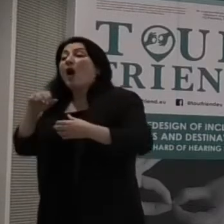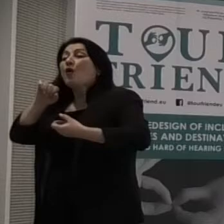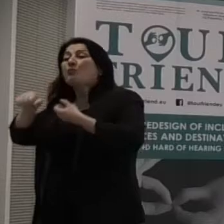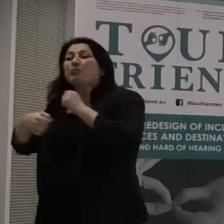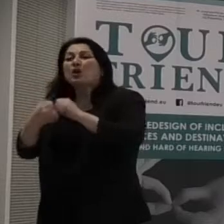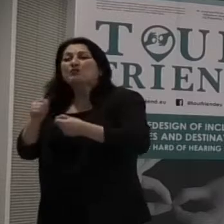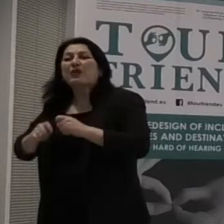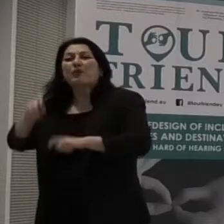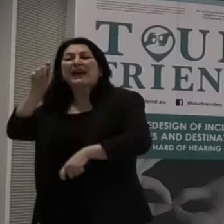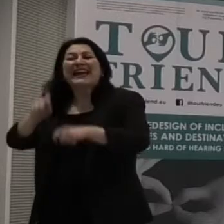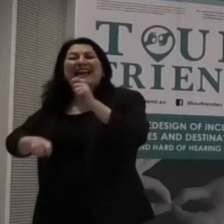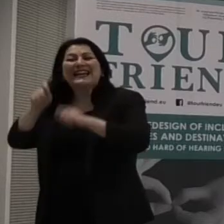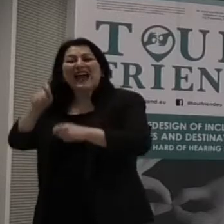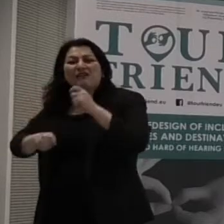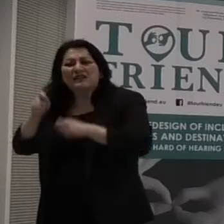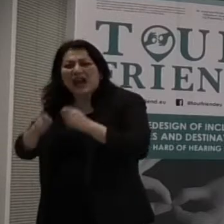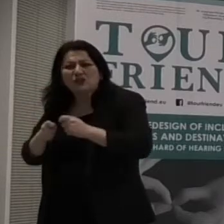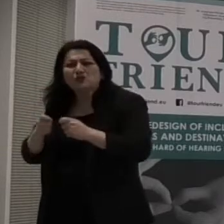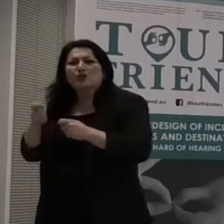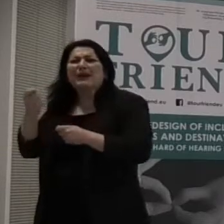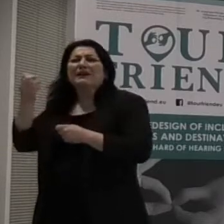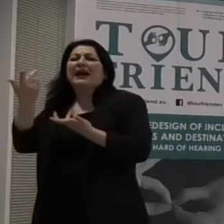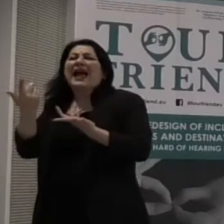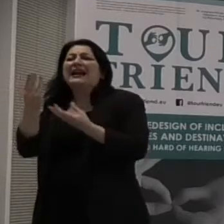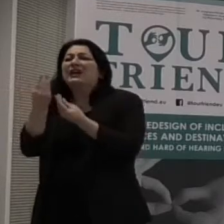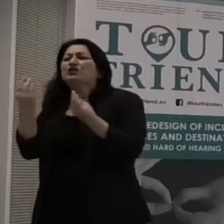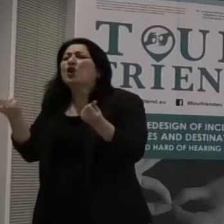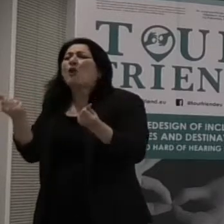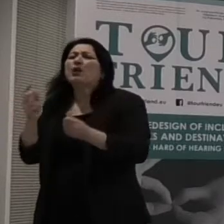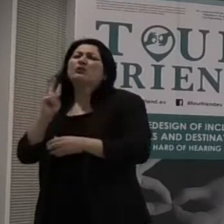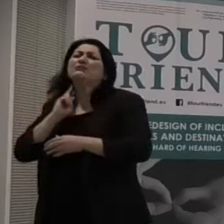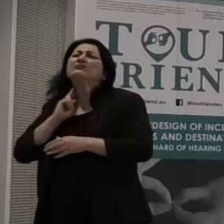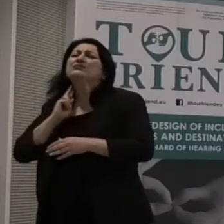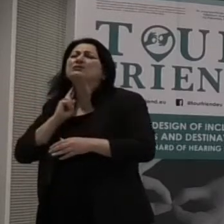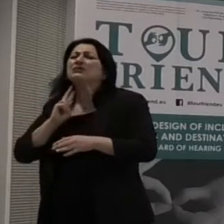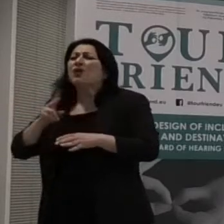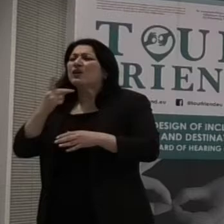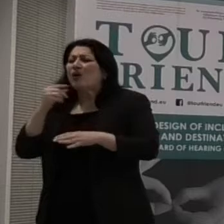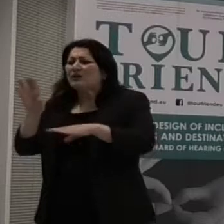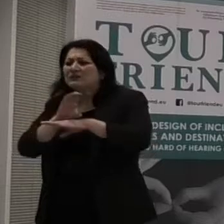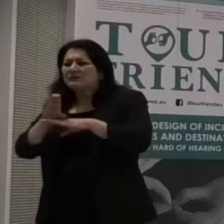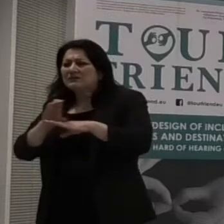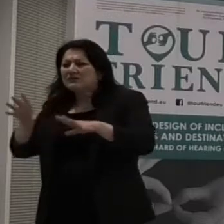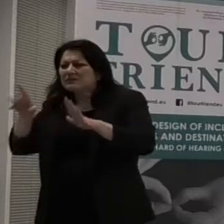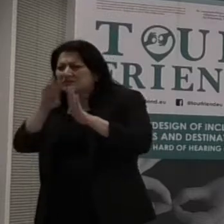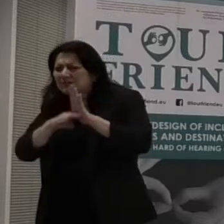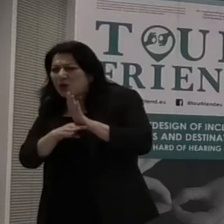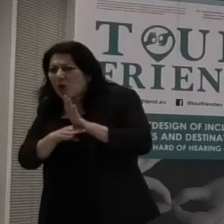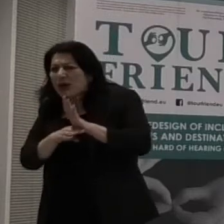ένας αλγόριθμος, όπου αυτός ο αλγόριθμος θα μπορεί ουσιαστικά να μεταφράζει από νοηματική σε γραπτό